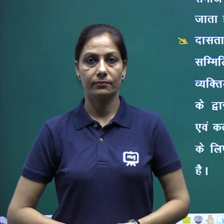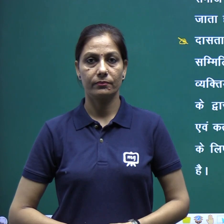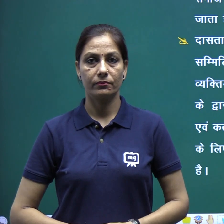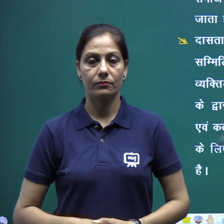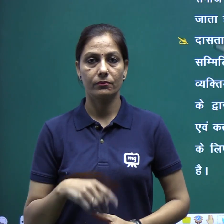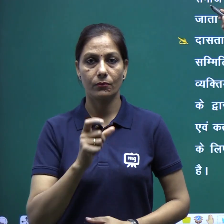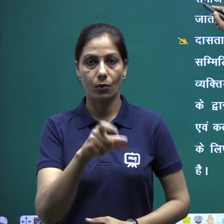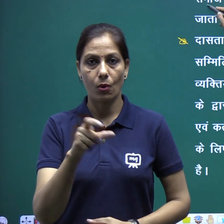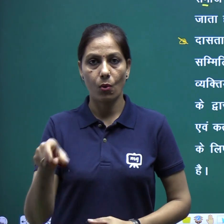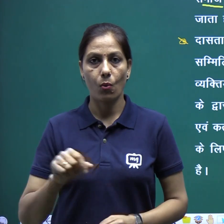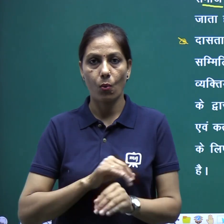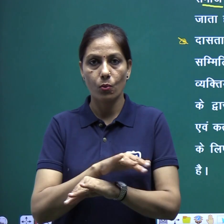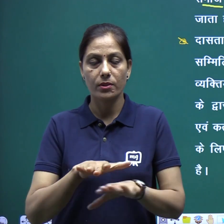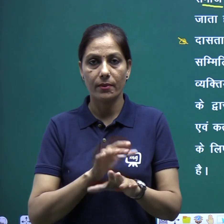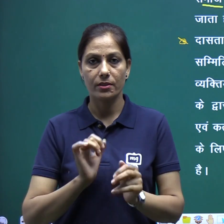समाज को